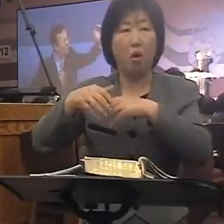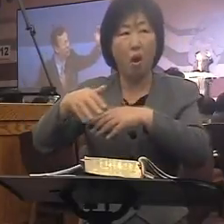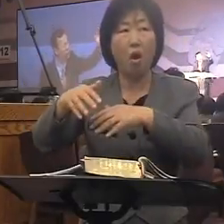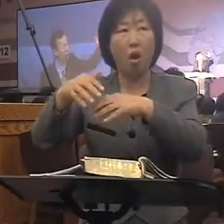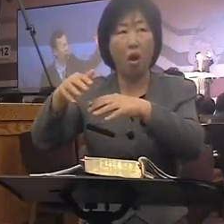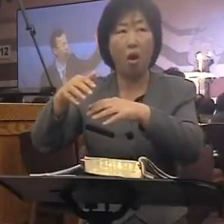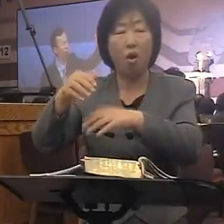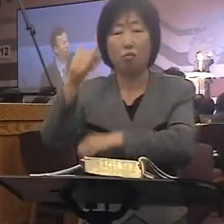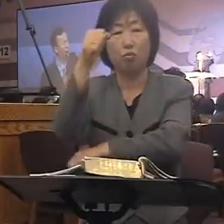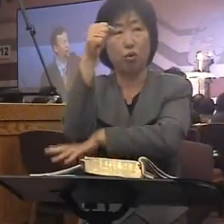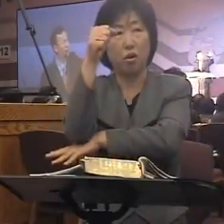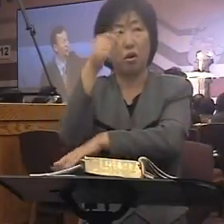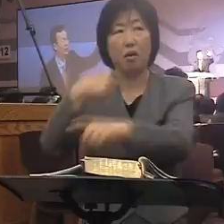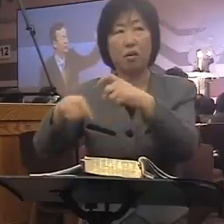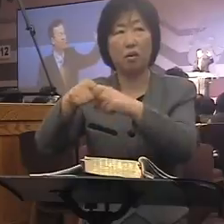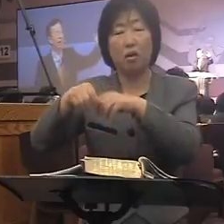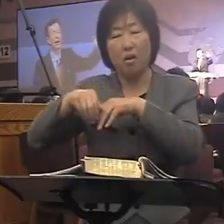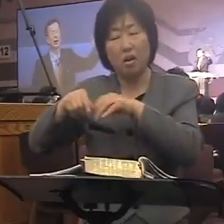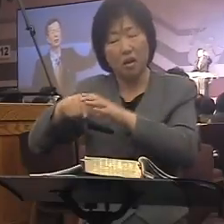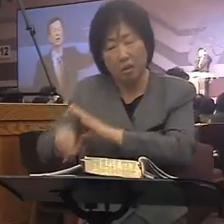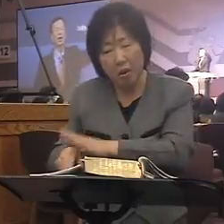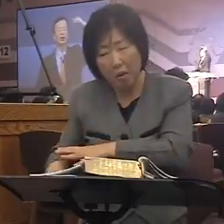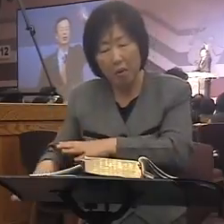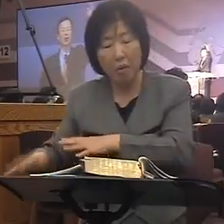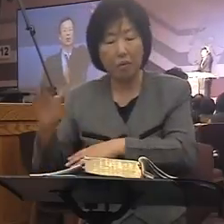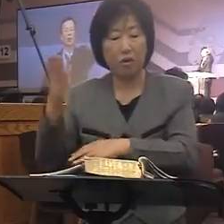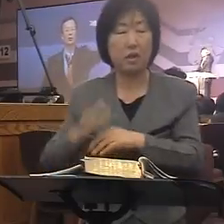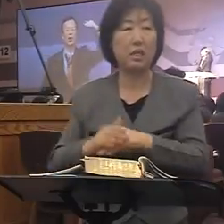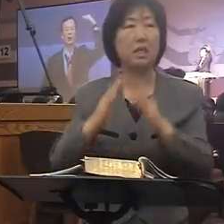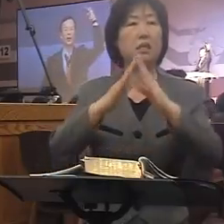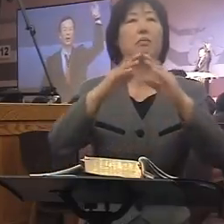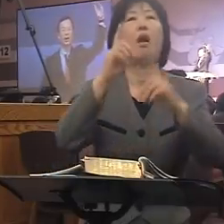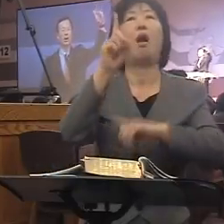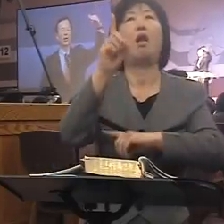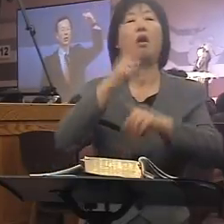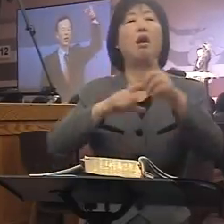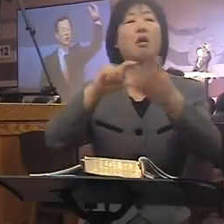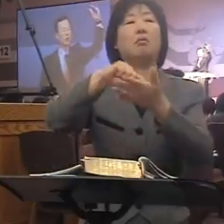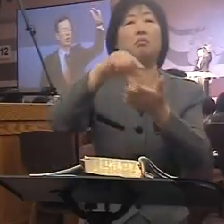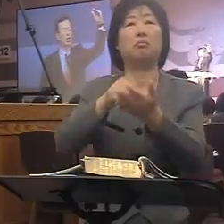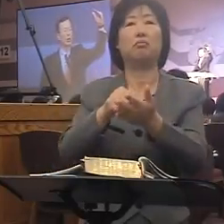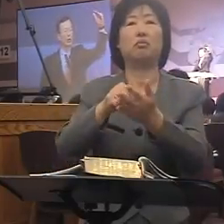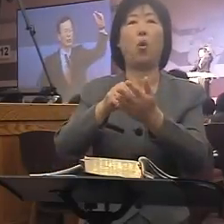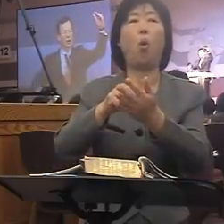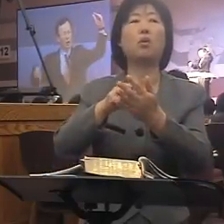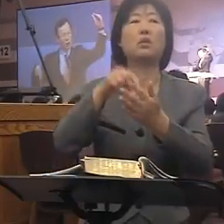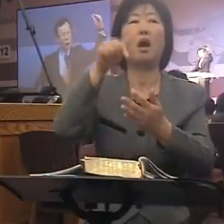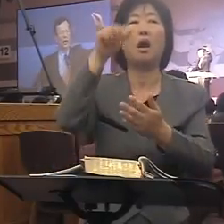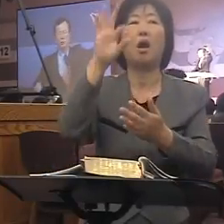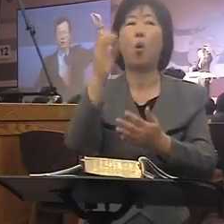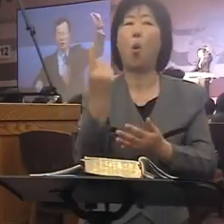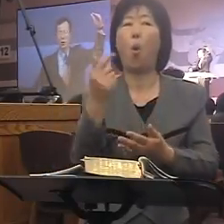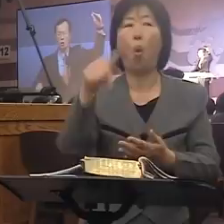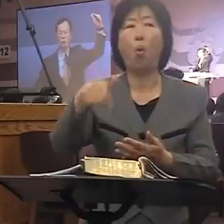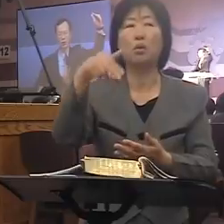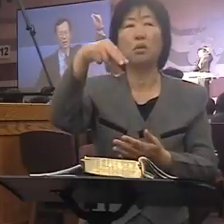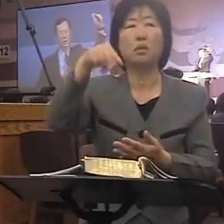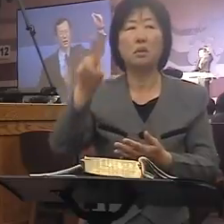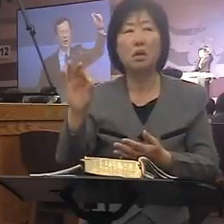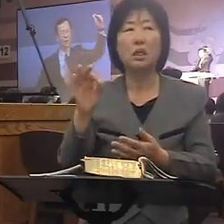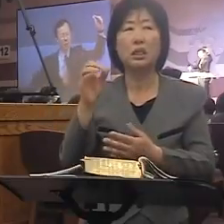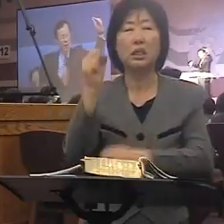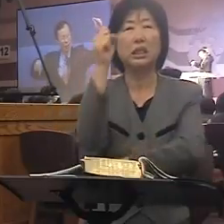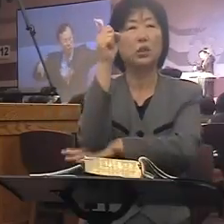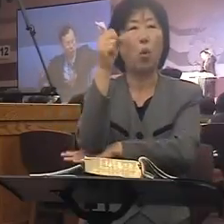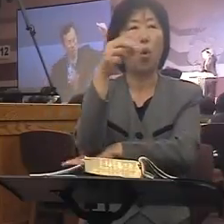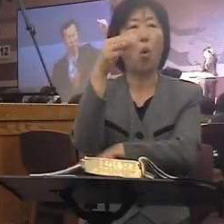그만큼 깊어져야 돼요. 집 하나를 우리가 좀 더 옥상 위에 더 계속 올리려고 해도 토대부터 기초부터